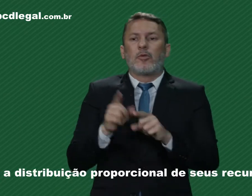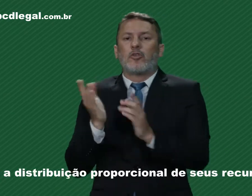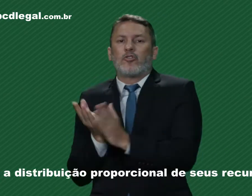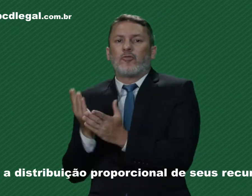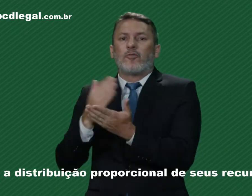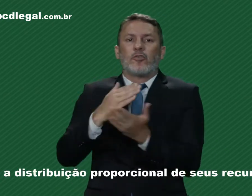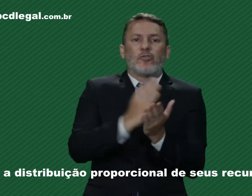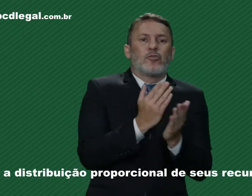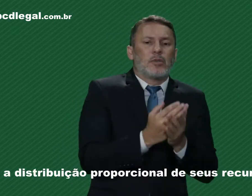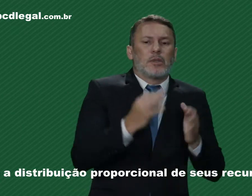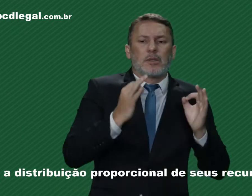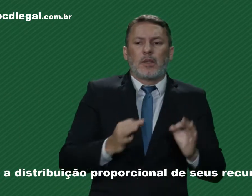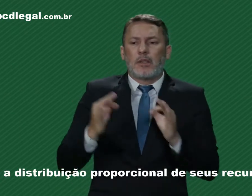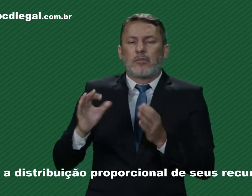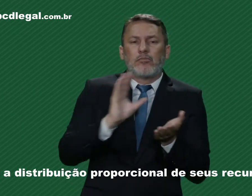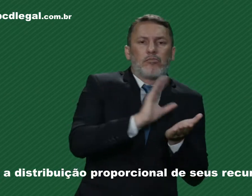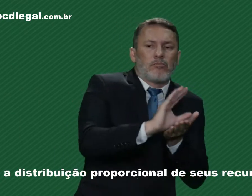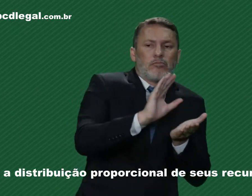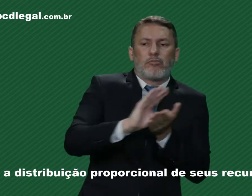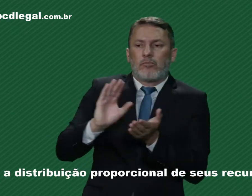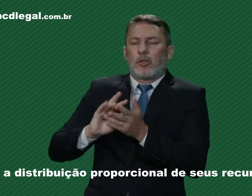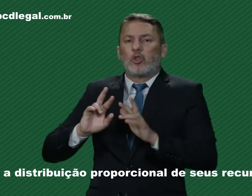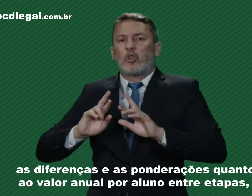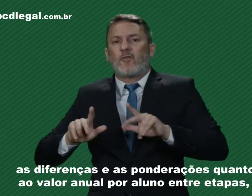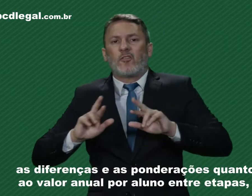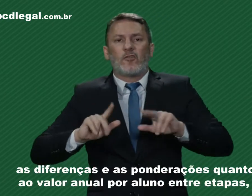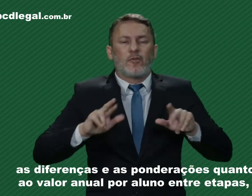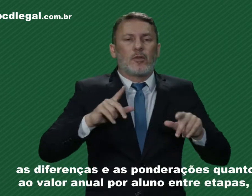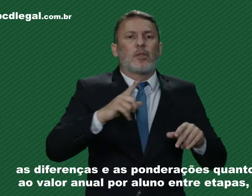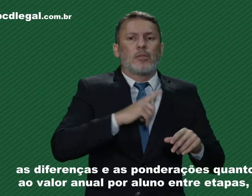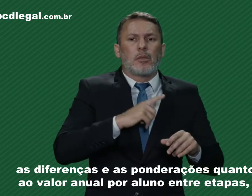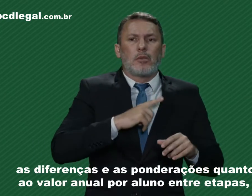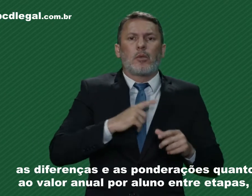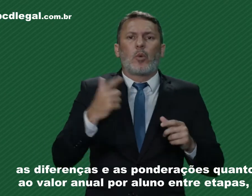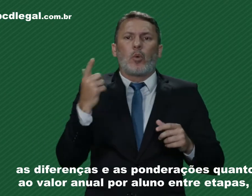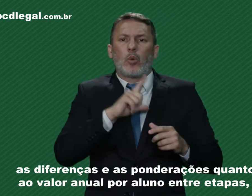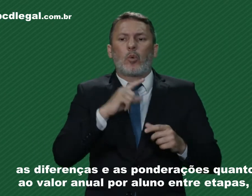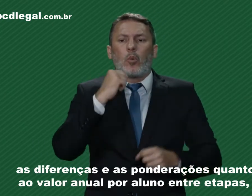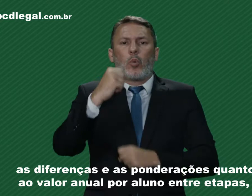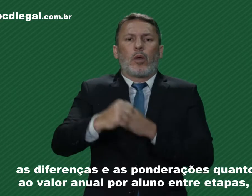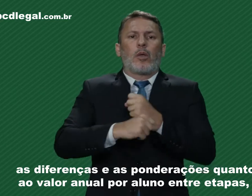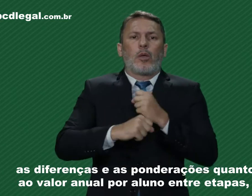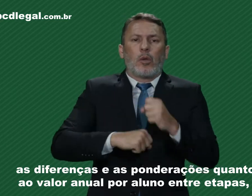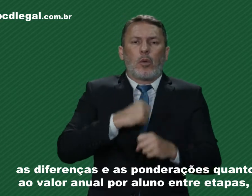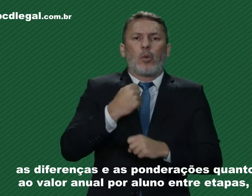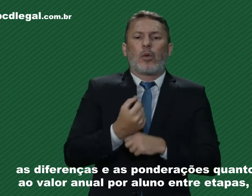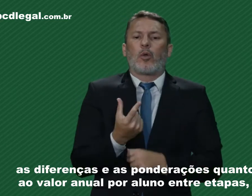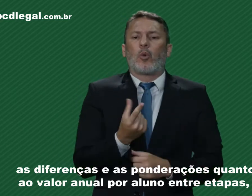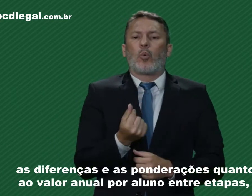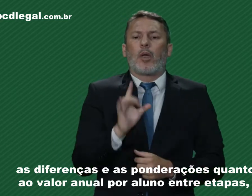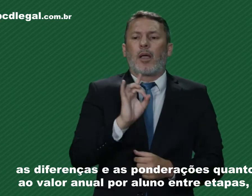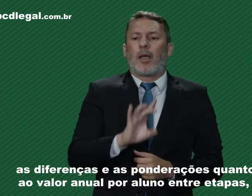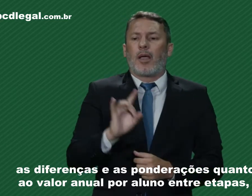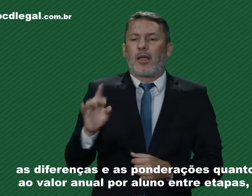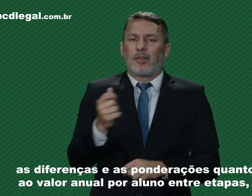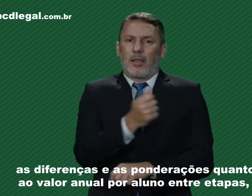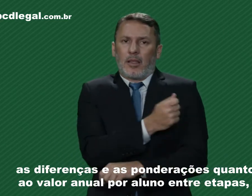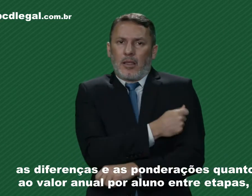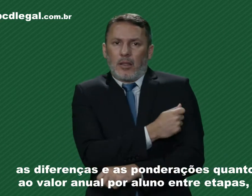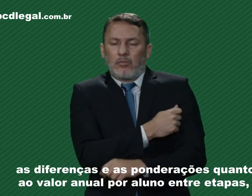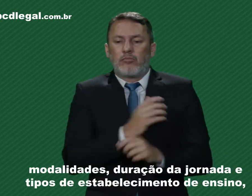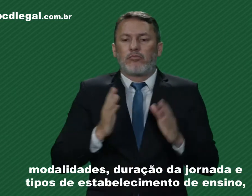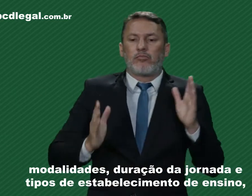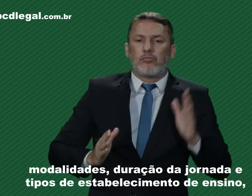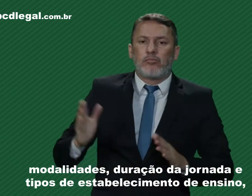artigo e a distribuição proporcional de seus recursos, as diferenças e as ponderações quanto ao valor anual por aluno